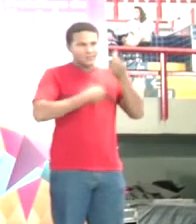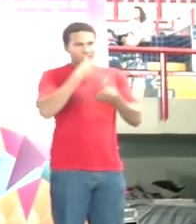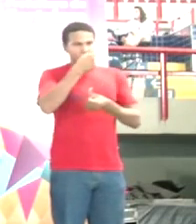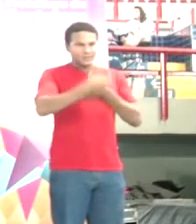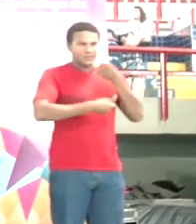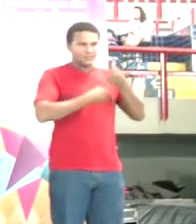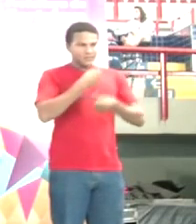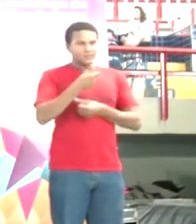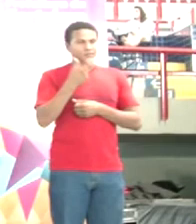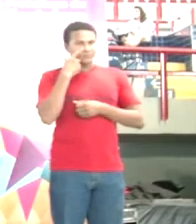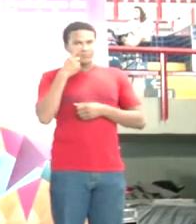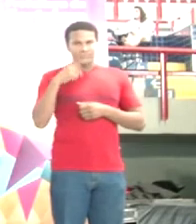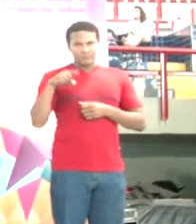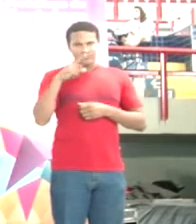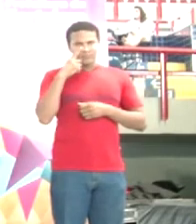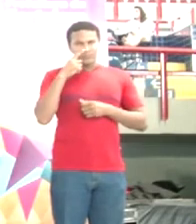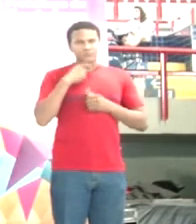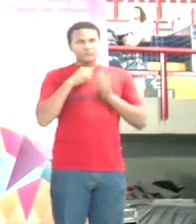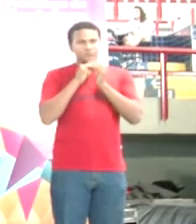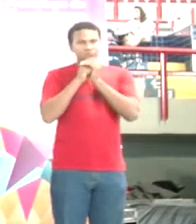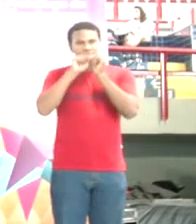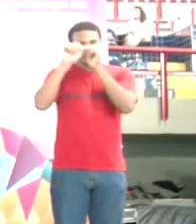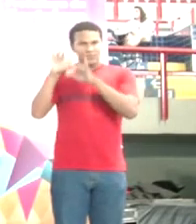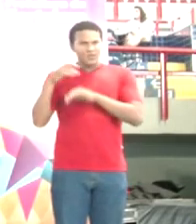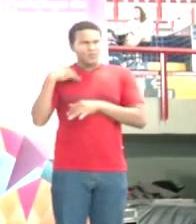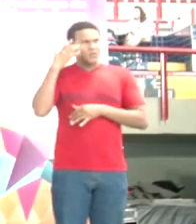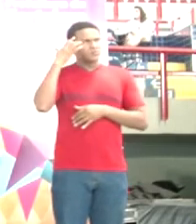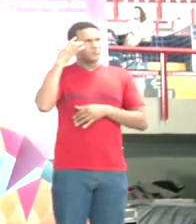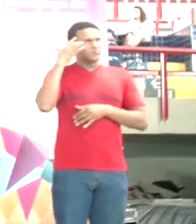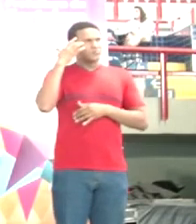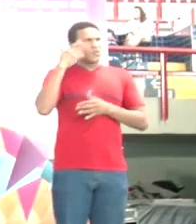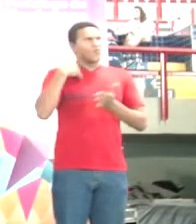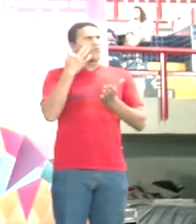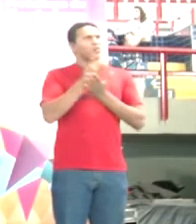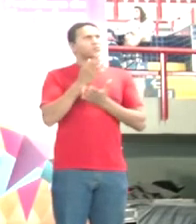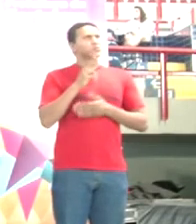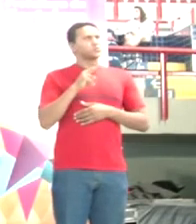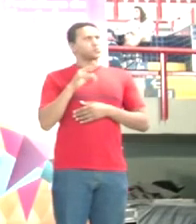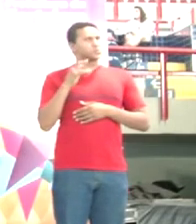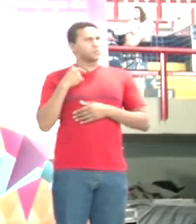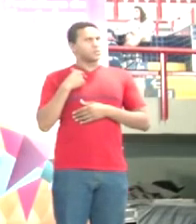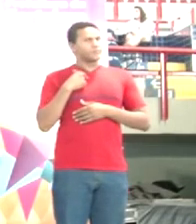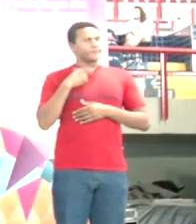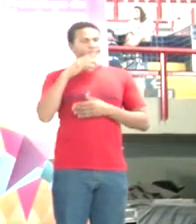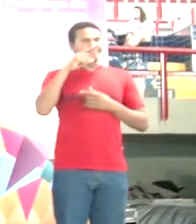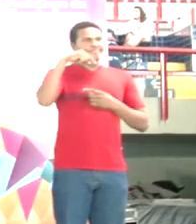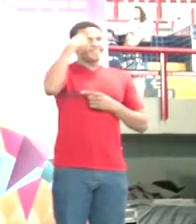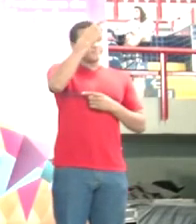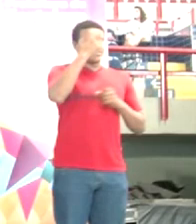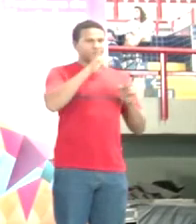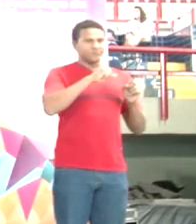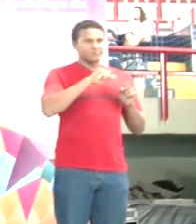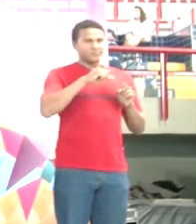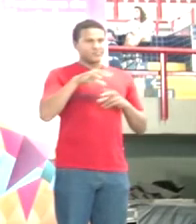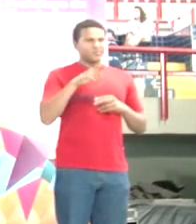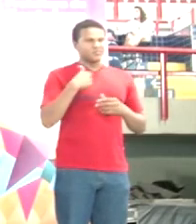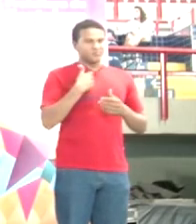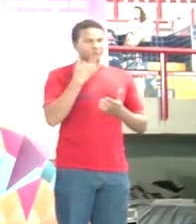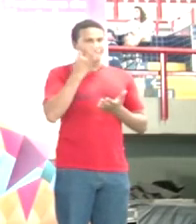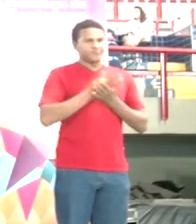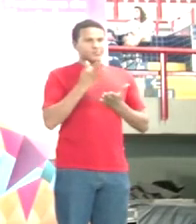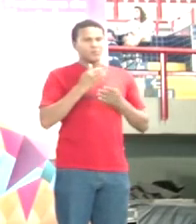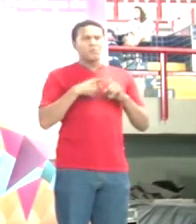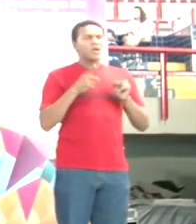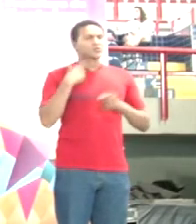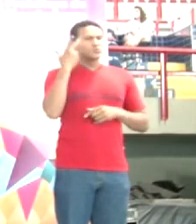tá? Acho que eu nunca ter faltado aqui não, nenhuma vez, mas esse final de semana a gente vai porque é por um motivo, uma força maior, né? Mas é um